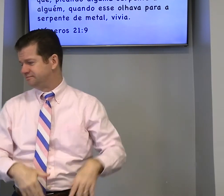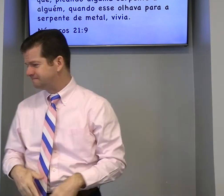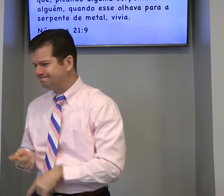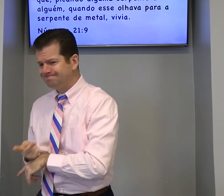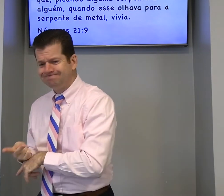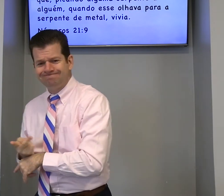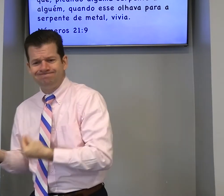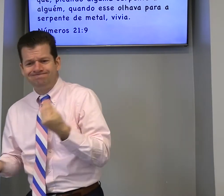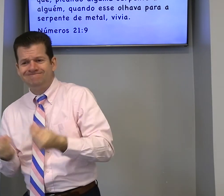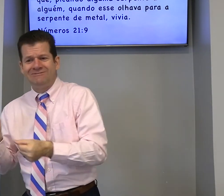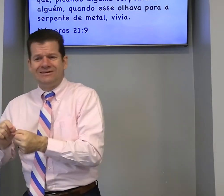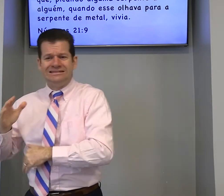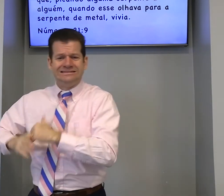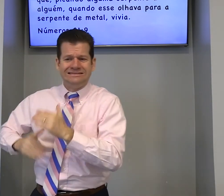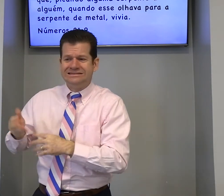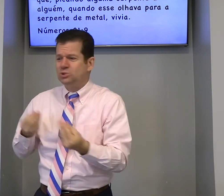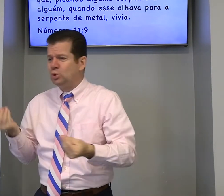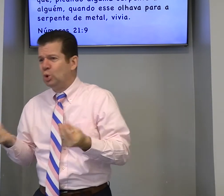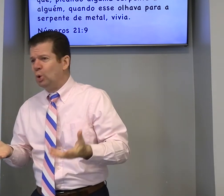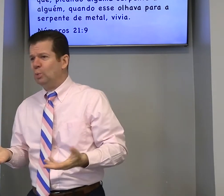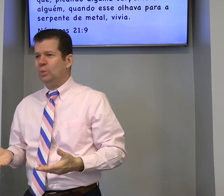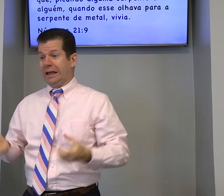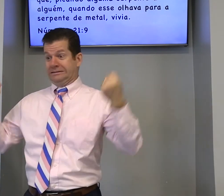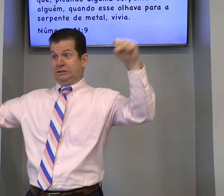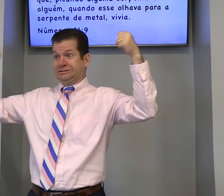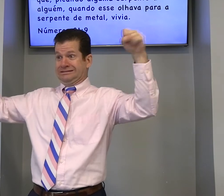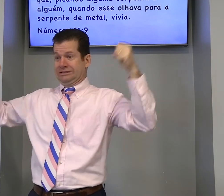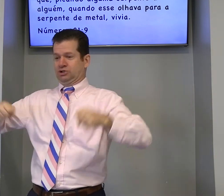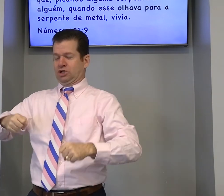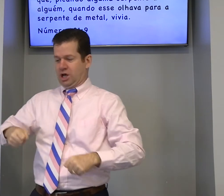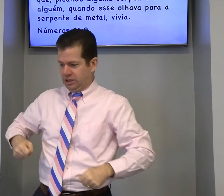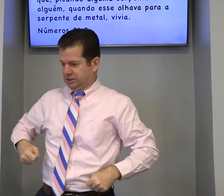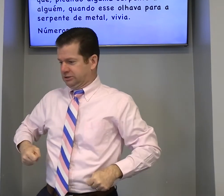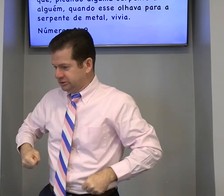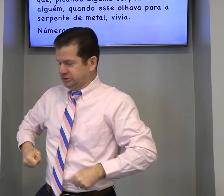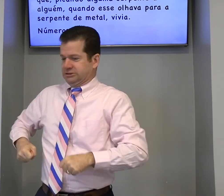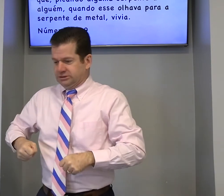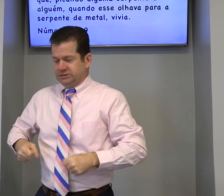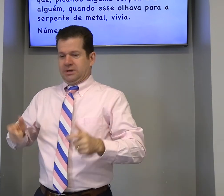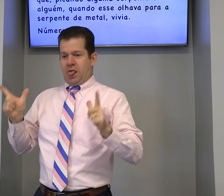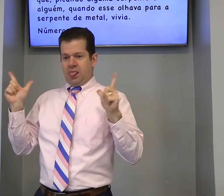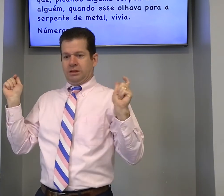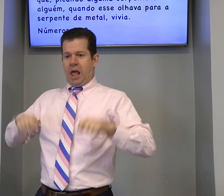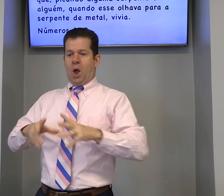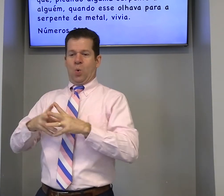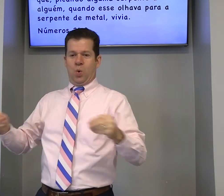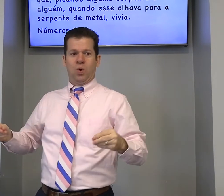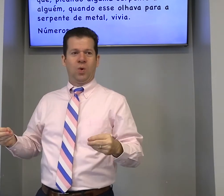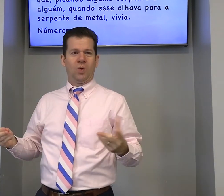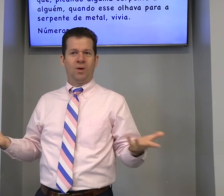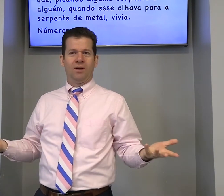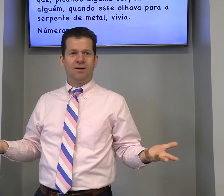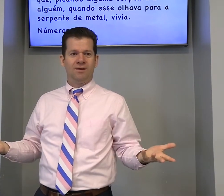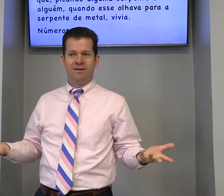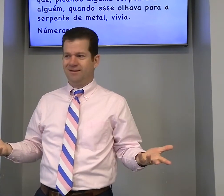que é bobagem, vai procurar fazer obras, vai fazer exercícios para